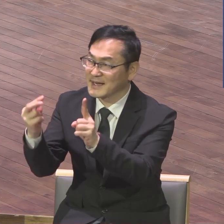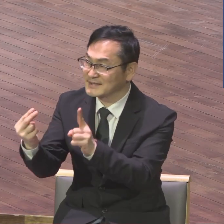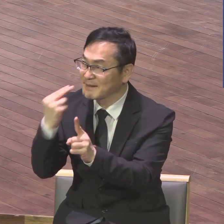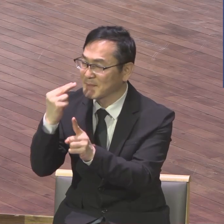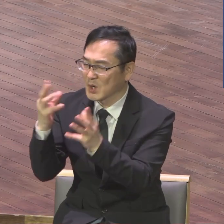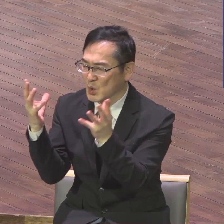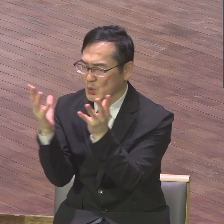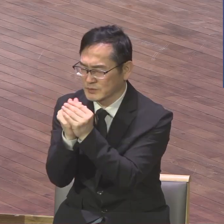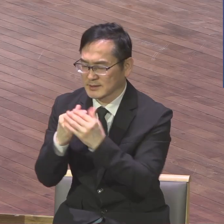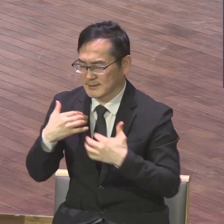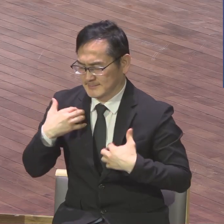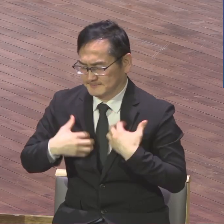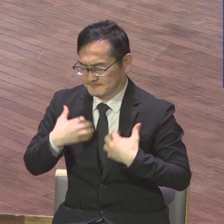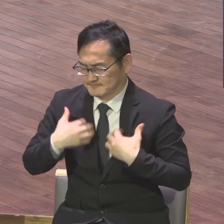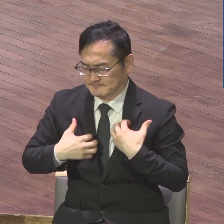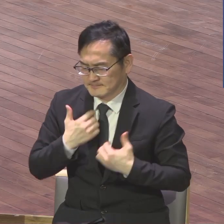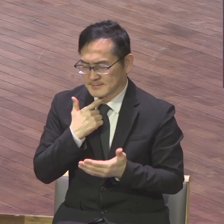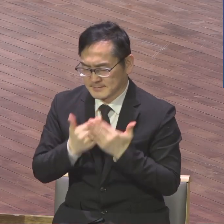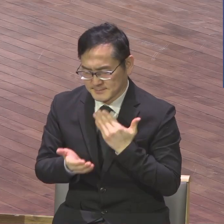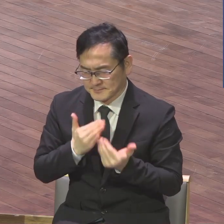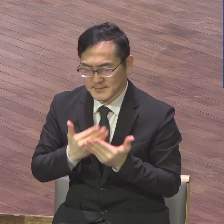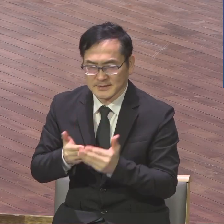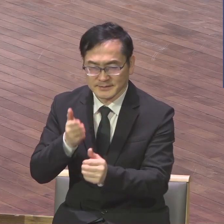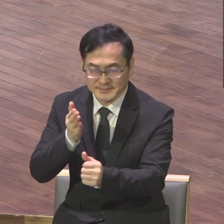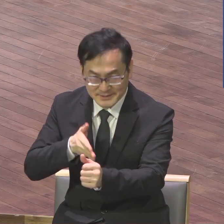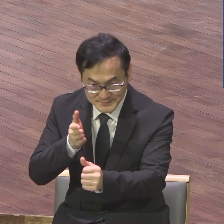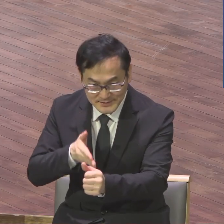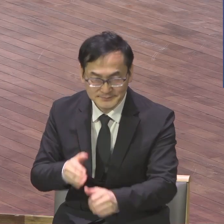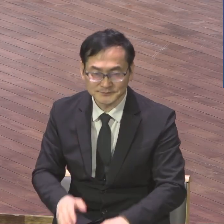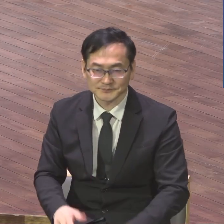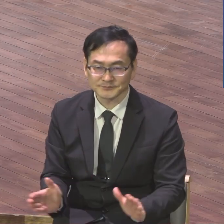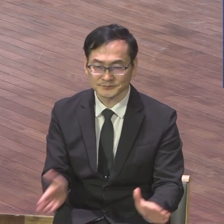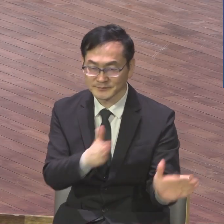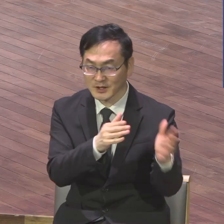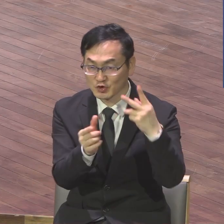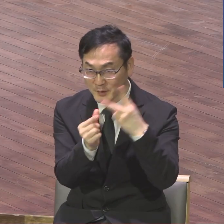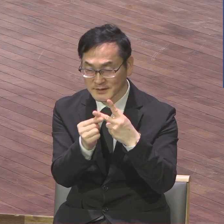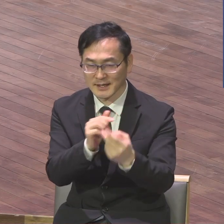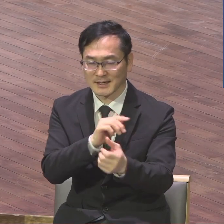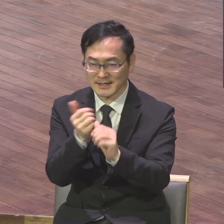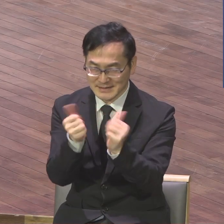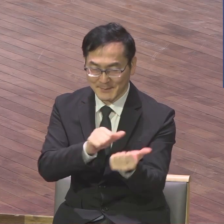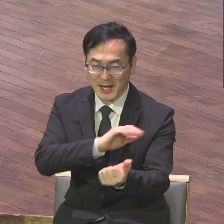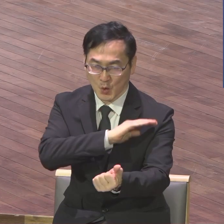있기를 주님으로 축복합니다. 두 번째로 사망 권세를 이기신